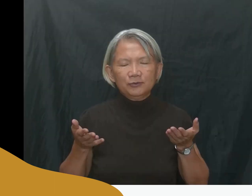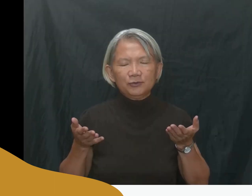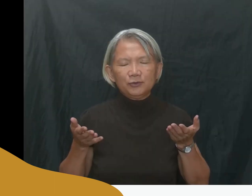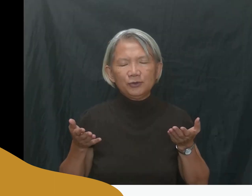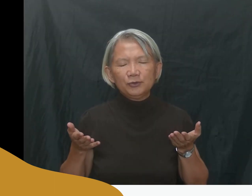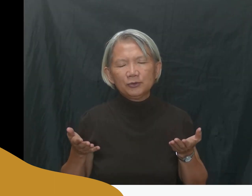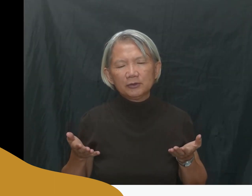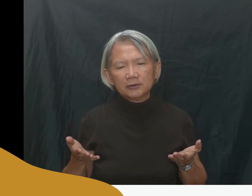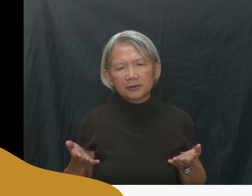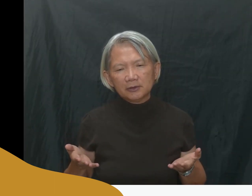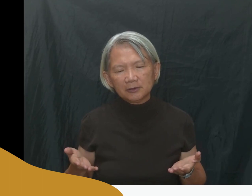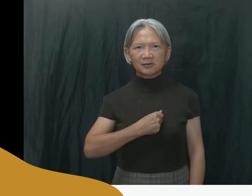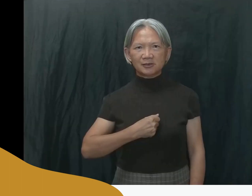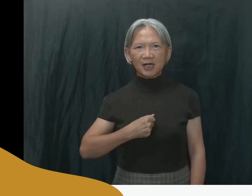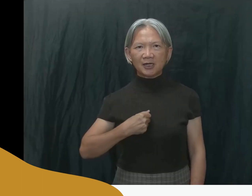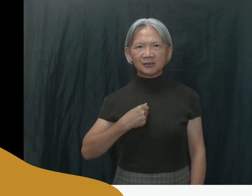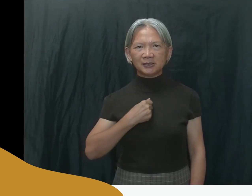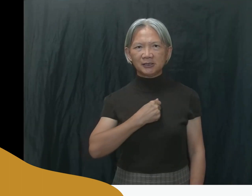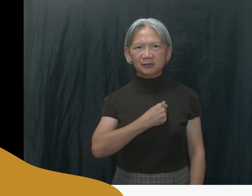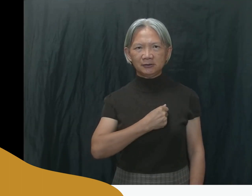虚弱的，伤心的，